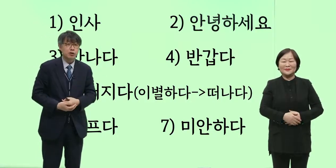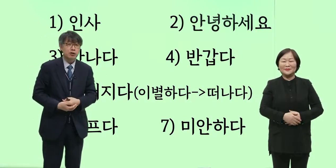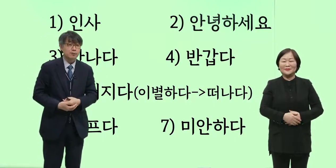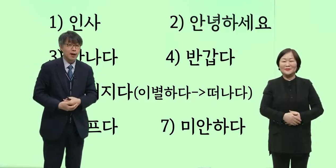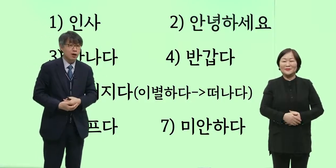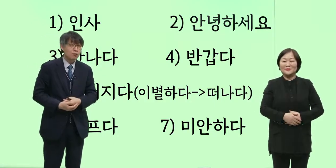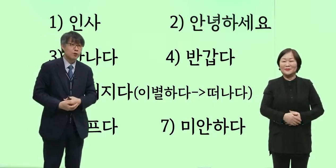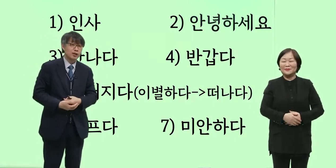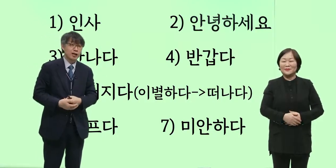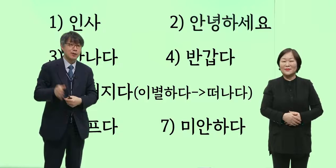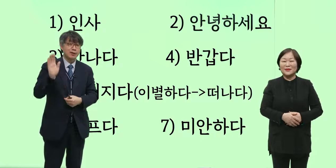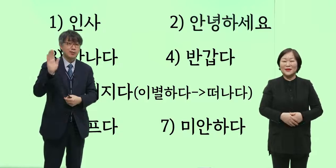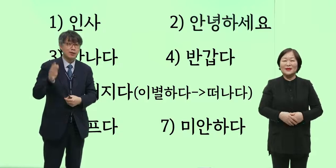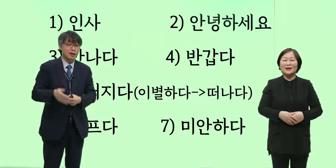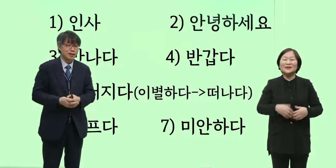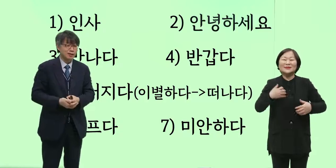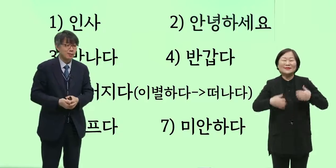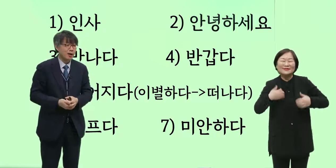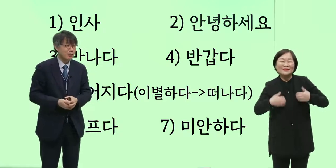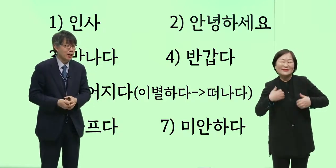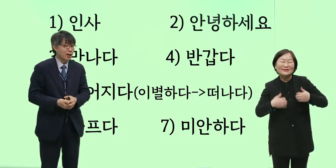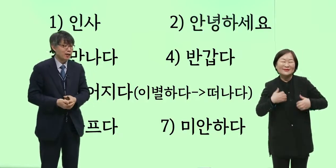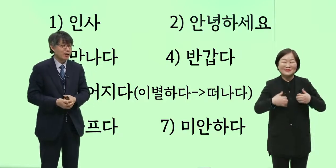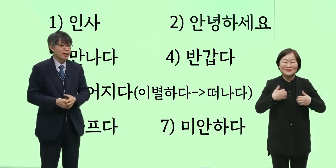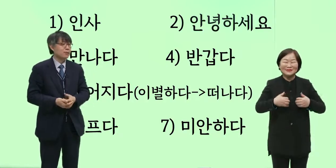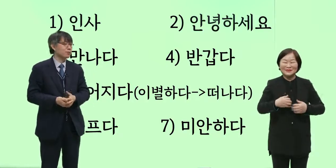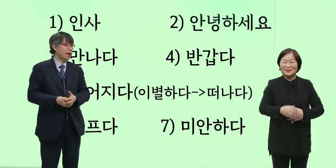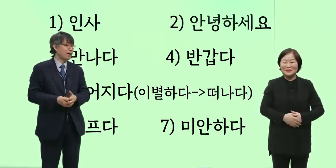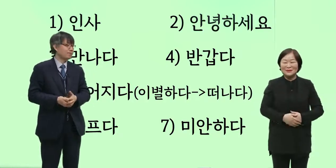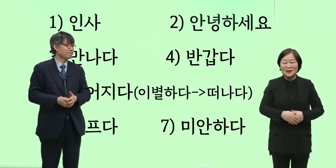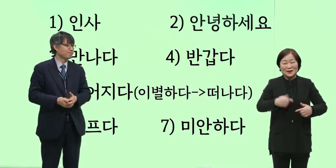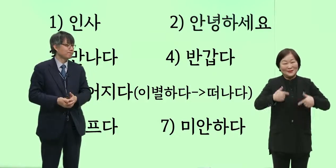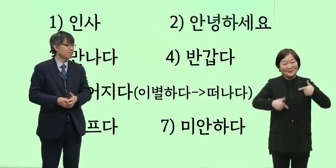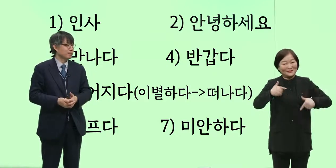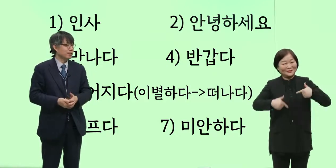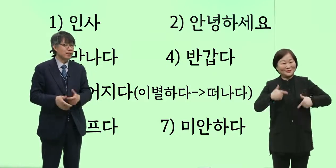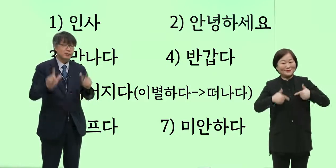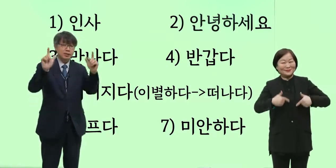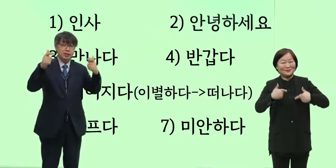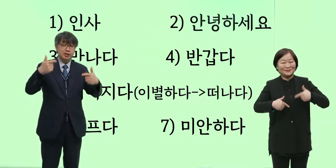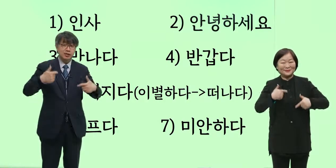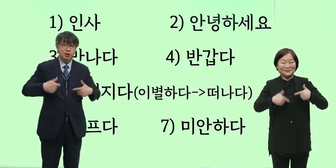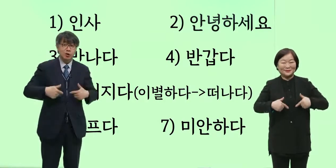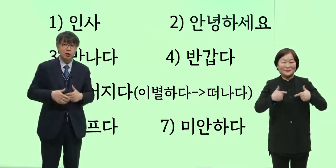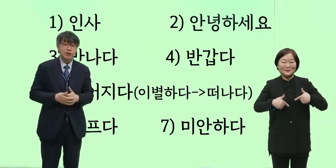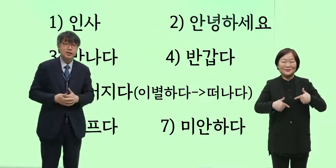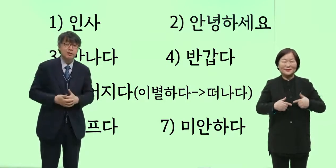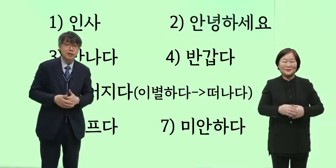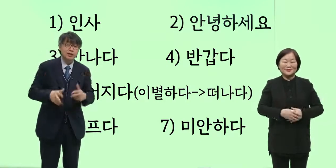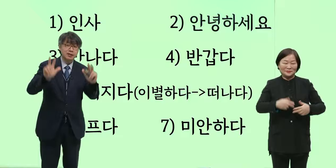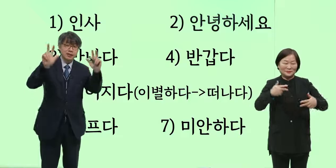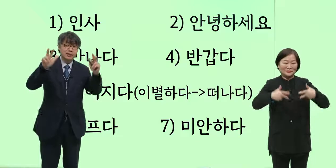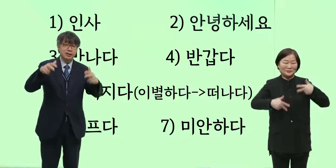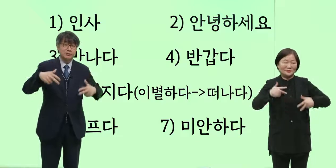표정이 반가운 표정이 아니면 안 됩니다. 반갑다. 기쁘다. 기쁘는 기억이고요. 즐겁다는